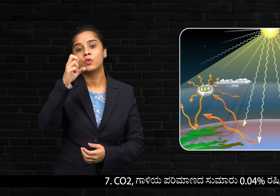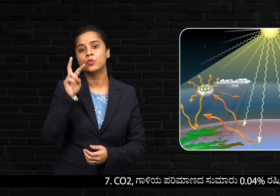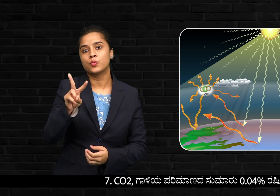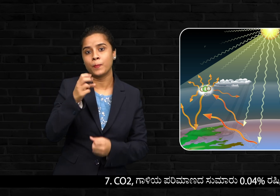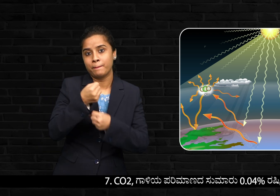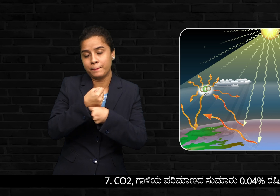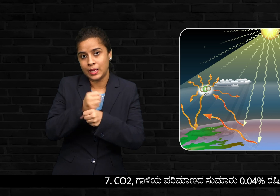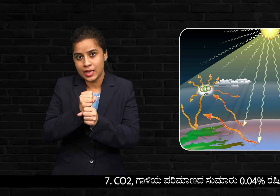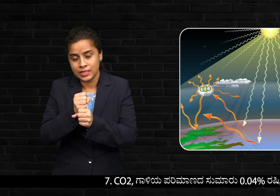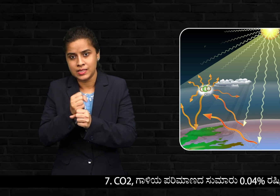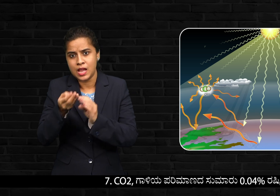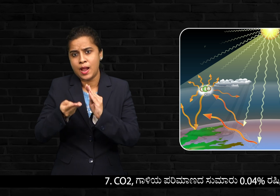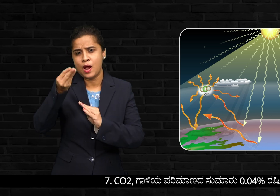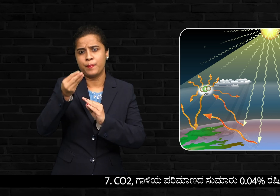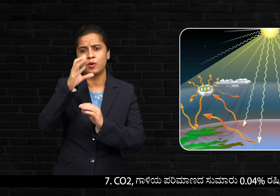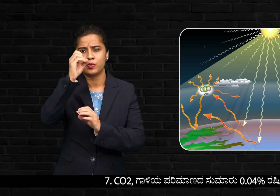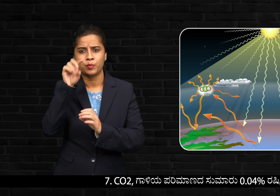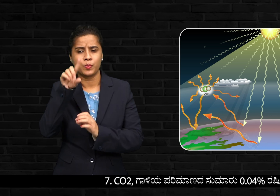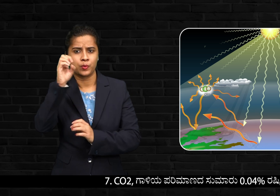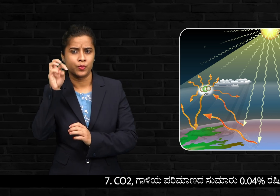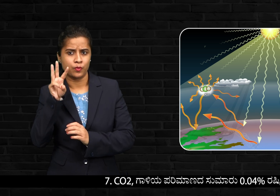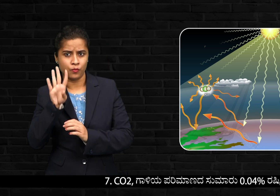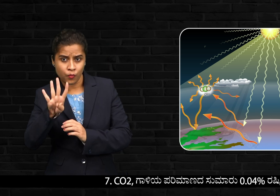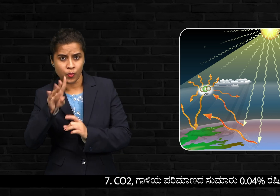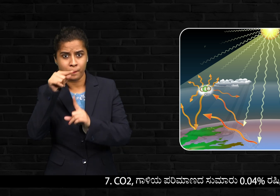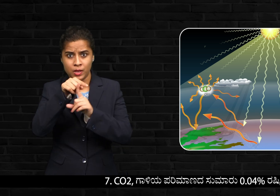7. CO2 ಗಾಳಿಯ ಪರಿಮಾಣದ ಸುಮಾರು